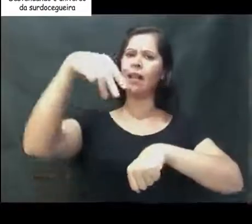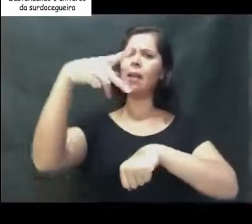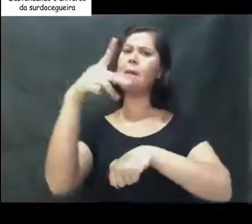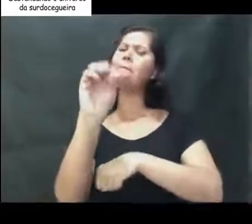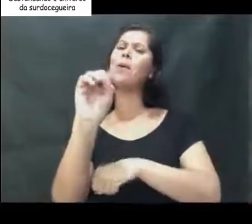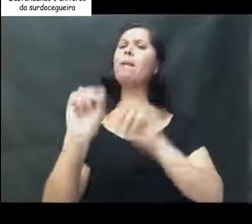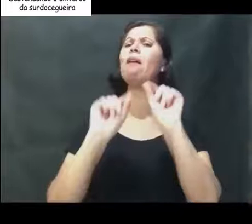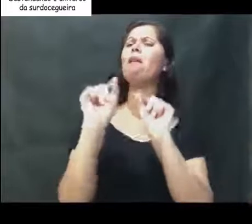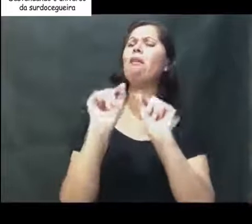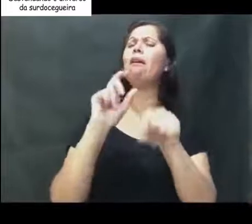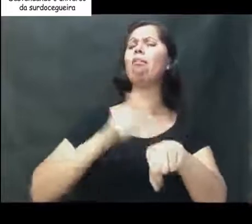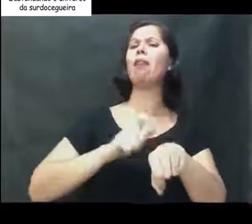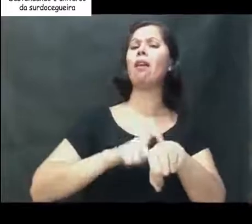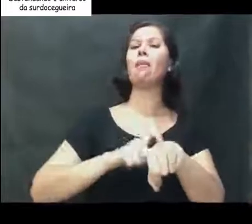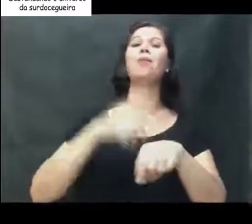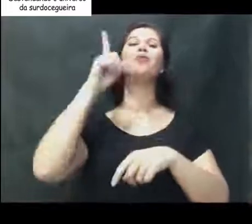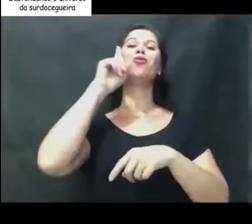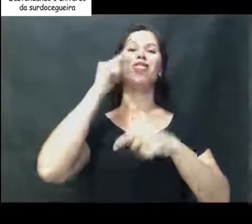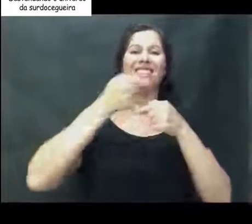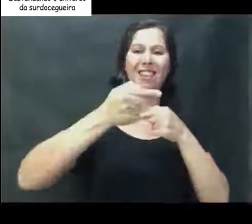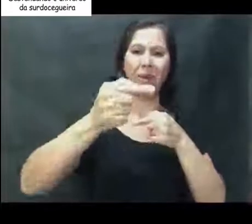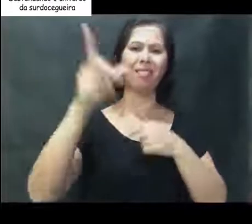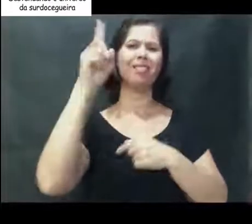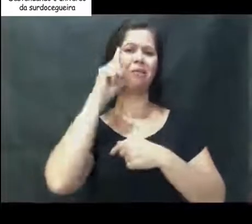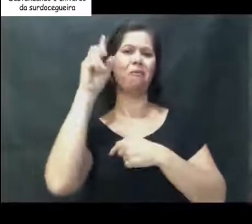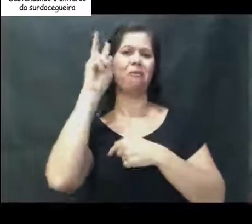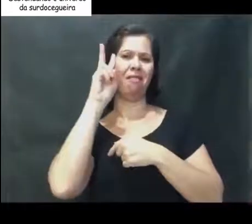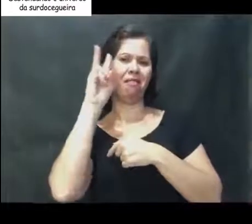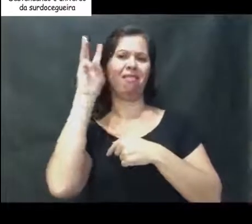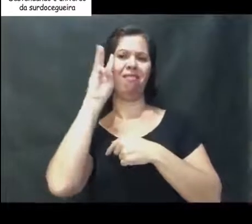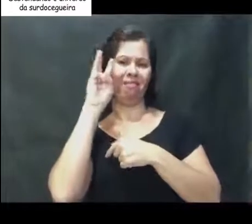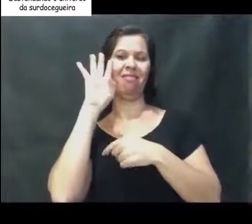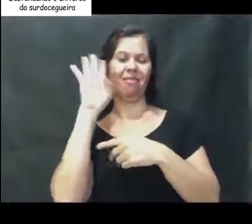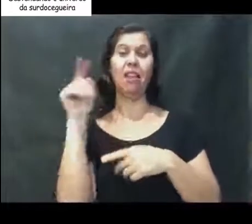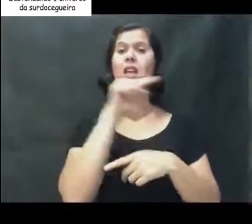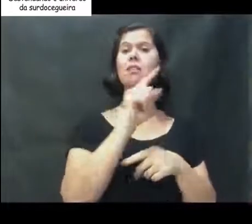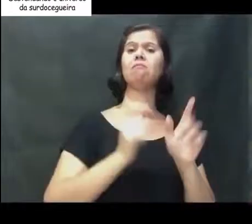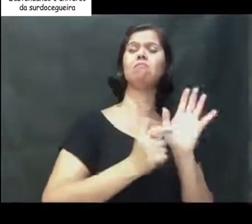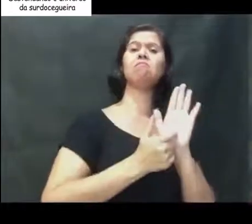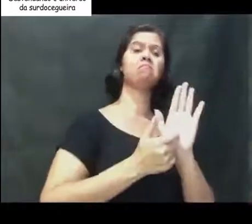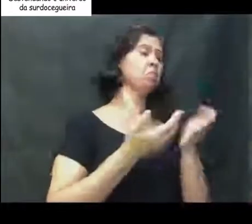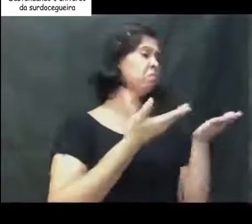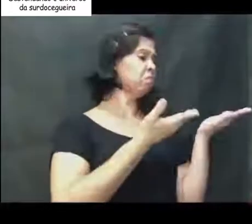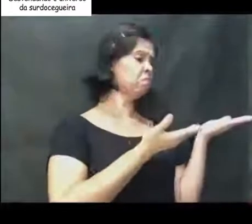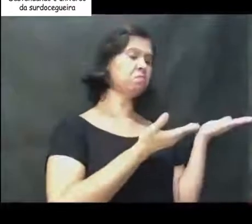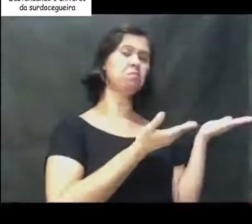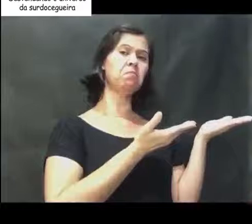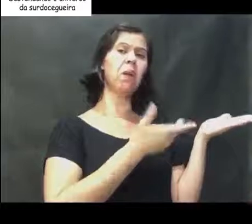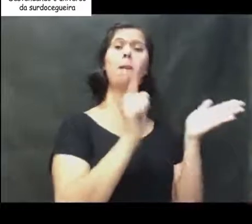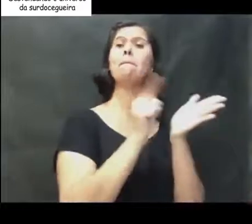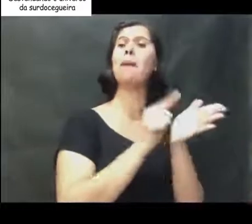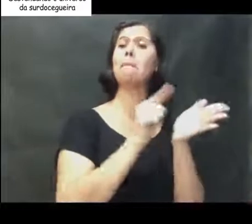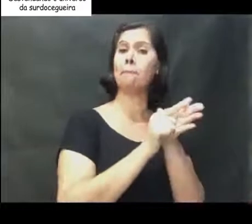Tempo relacionado a dias da semana. No caso desse símbolo tátil que eu estou mostrando agora, ele foi feito com papel